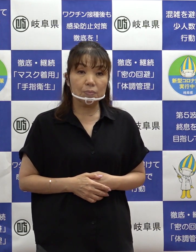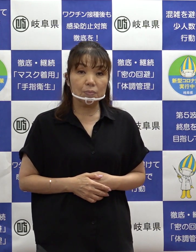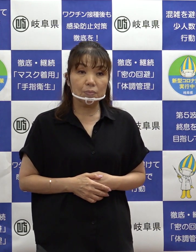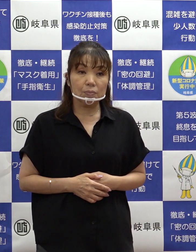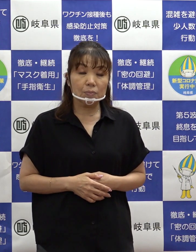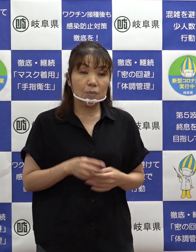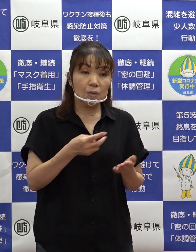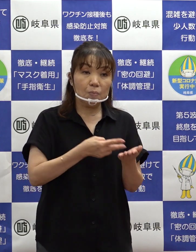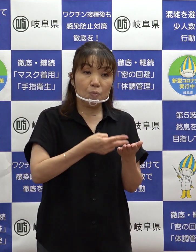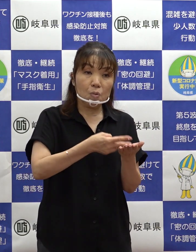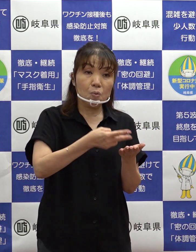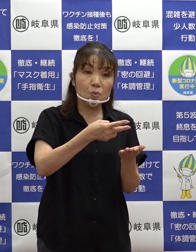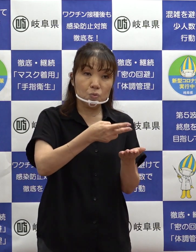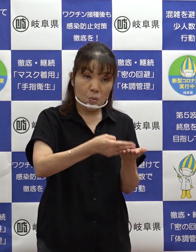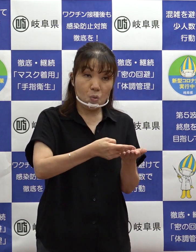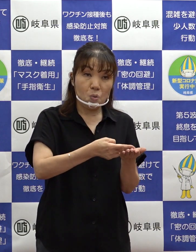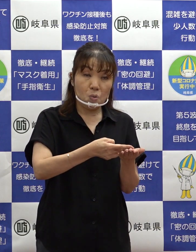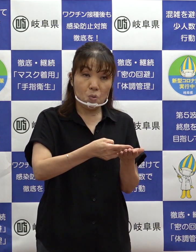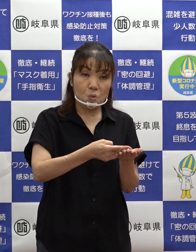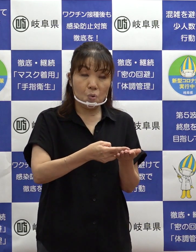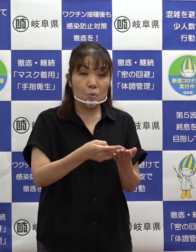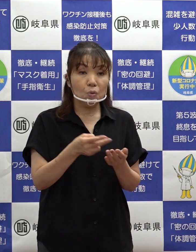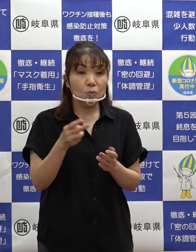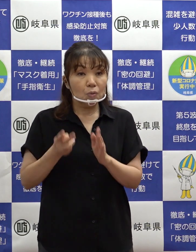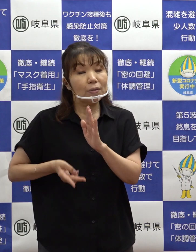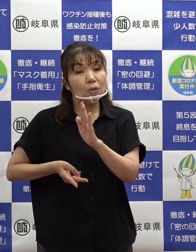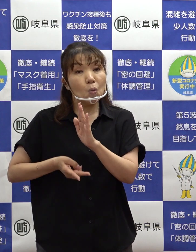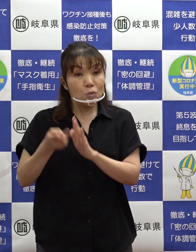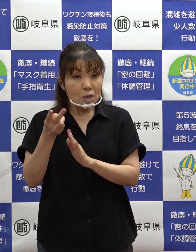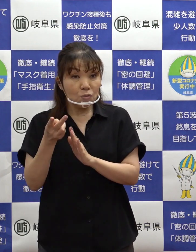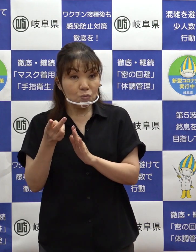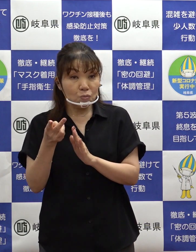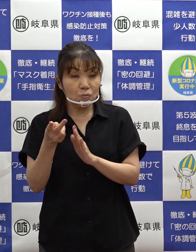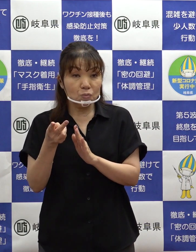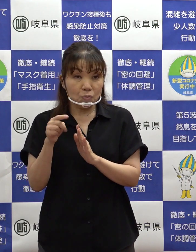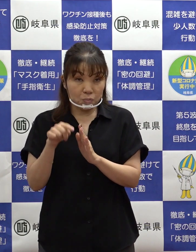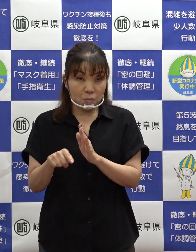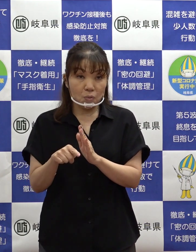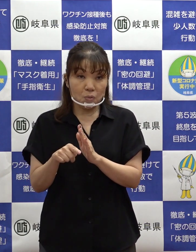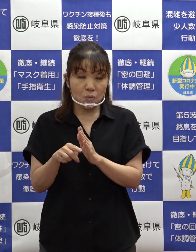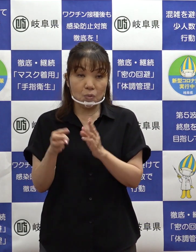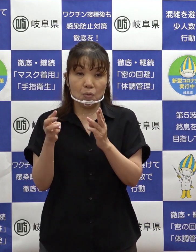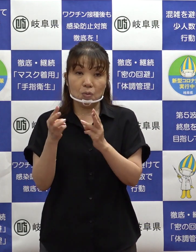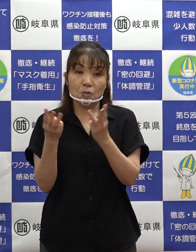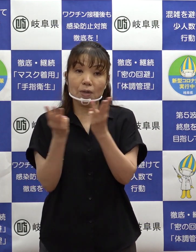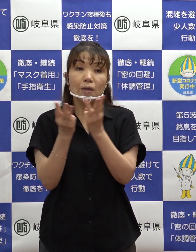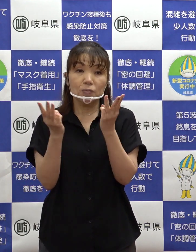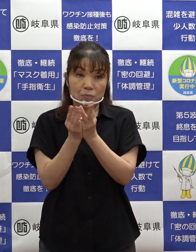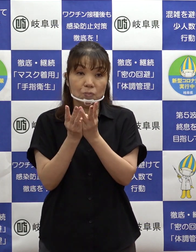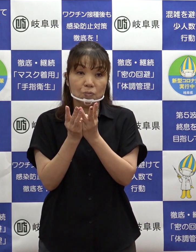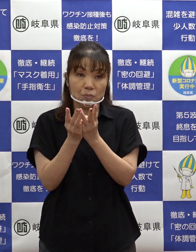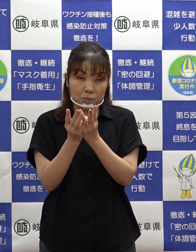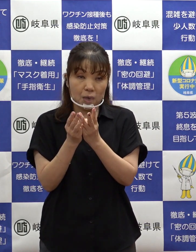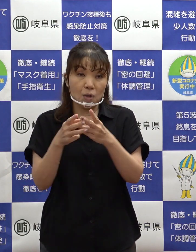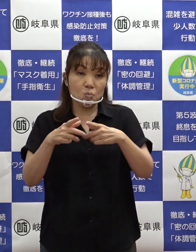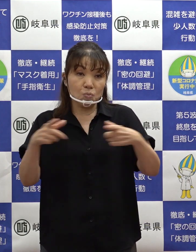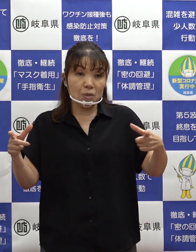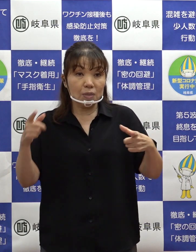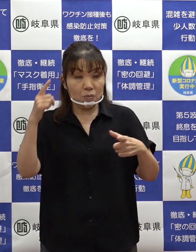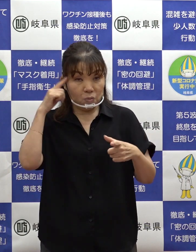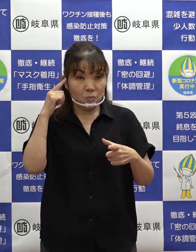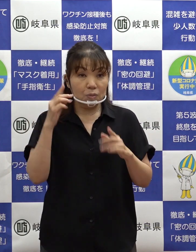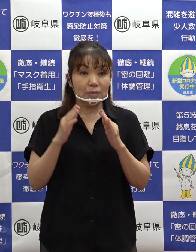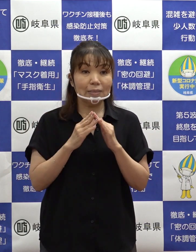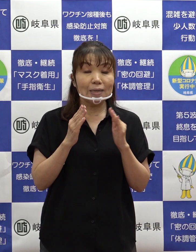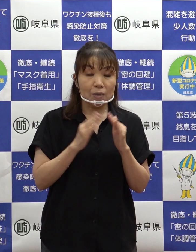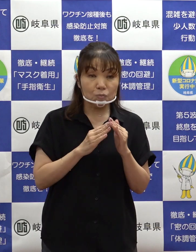病床、宿泊療養施設 の、はい、症状がかなり増えているかと思いますね。自宅療